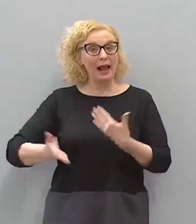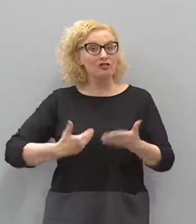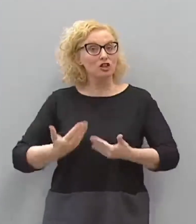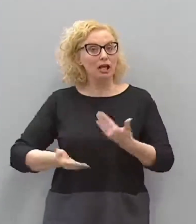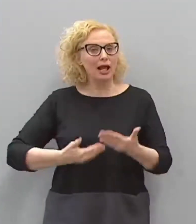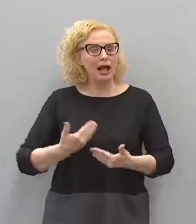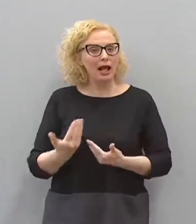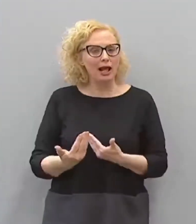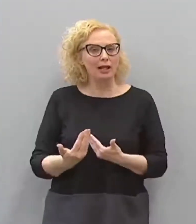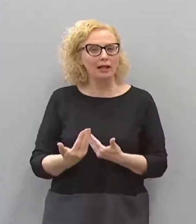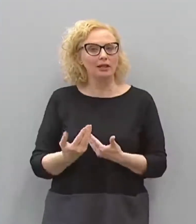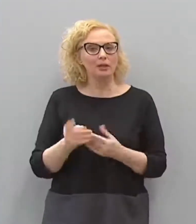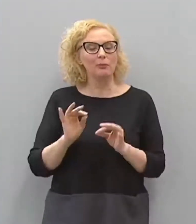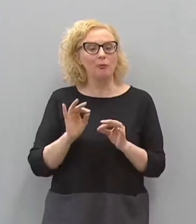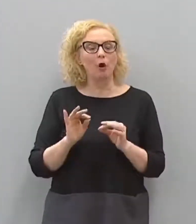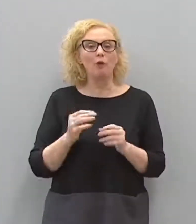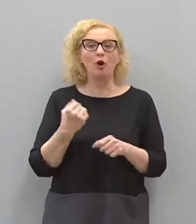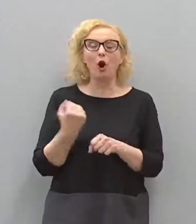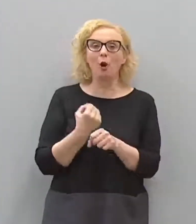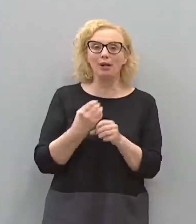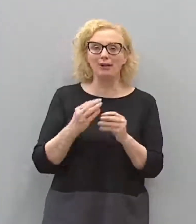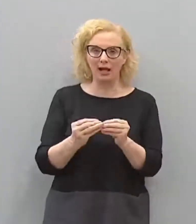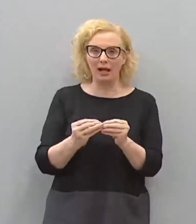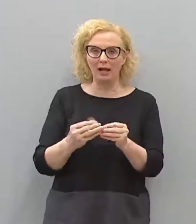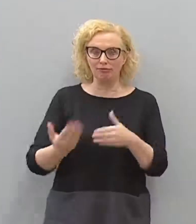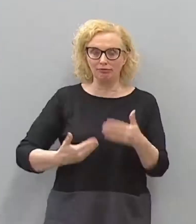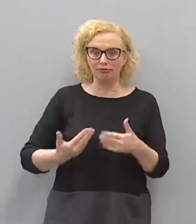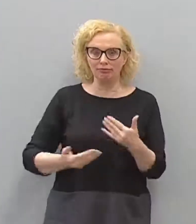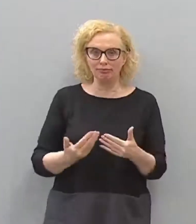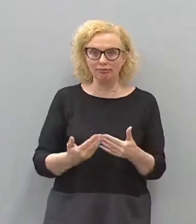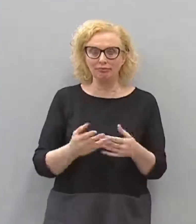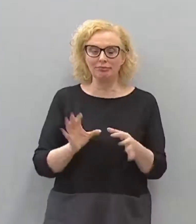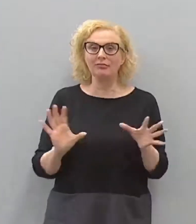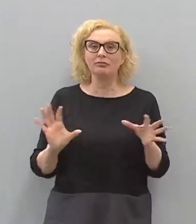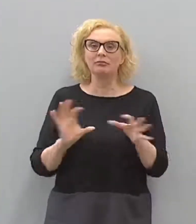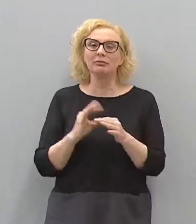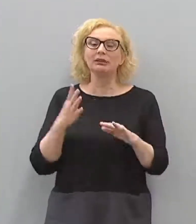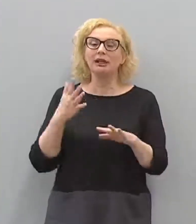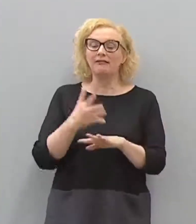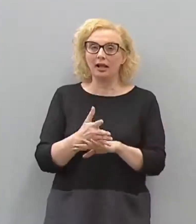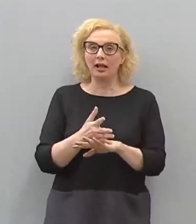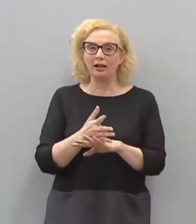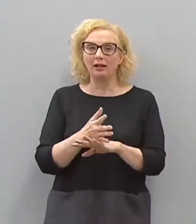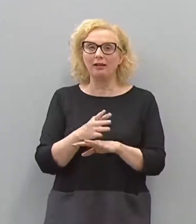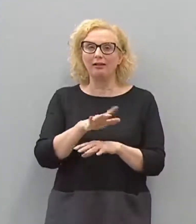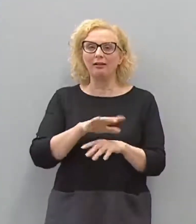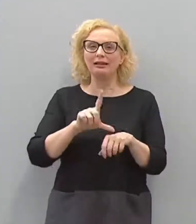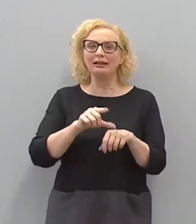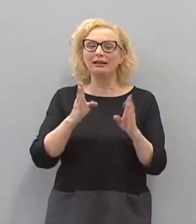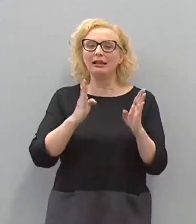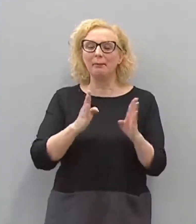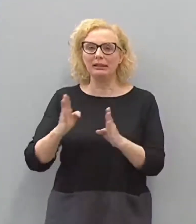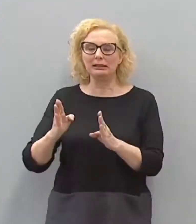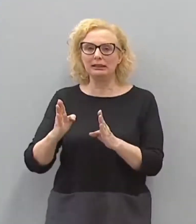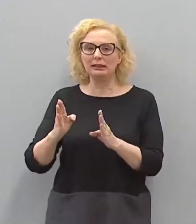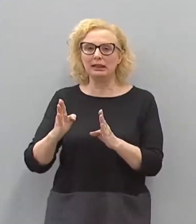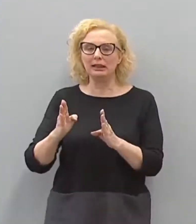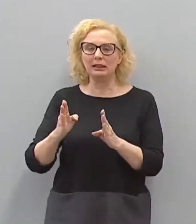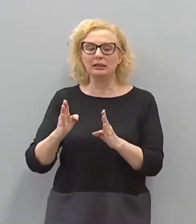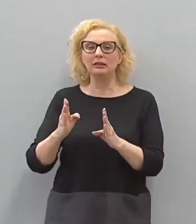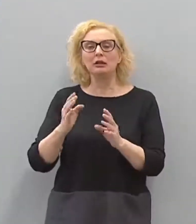particolare la realizzazione delle opere intervenendo sulla parte relativa alle tempistiche in taluni casi